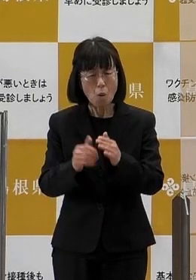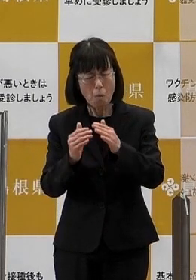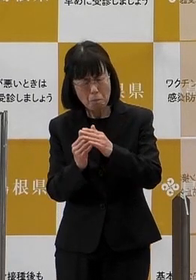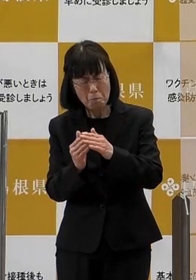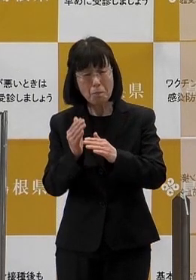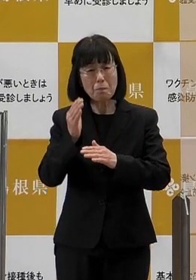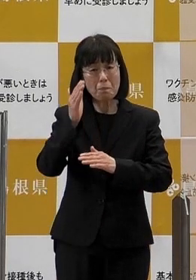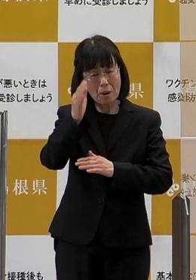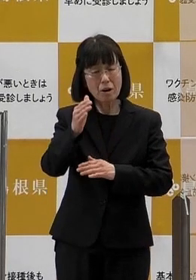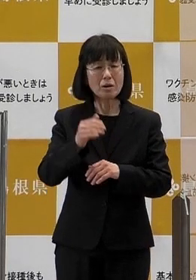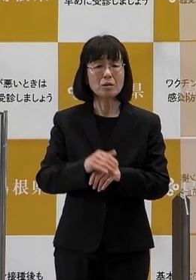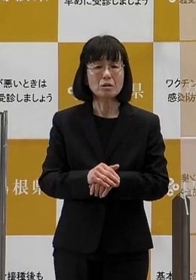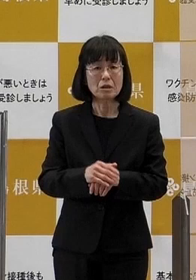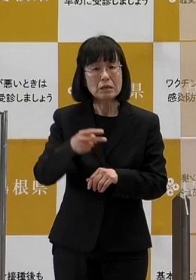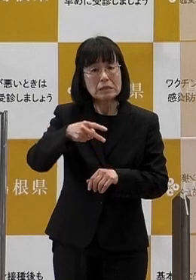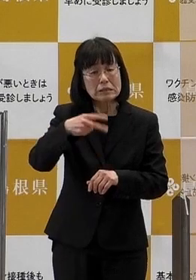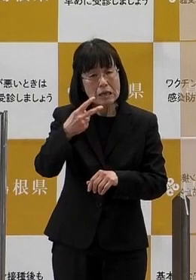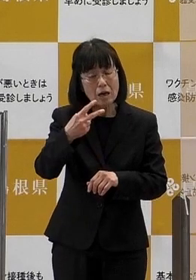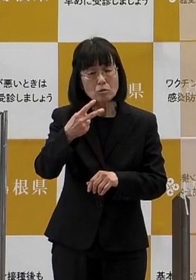回る